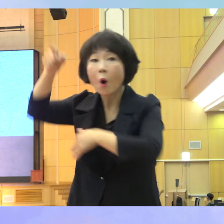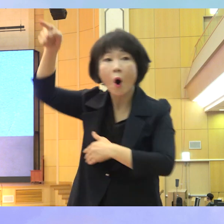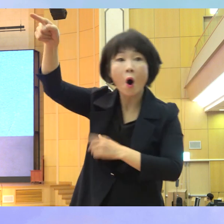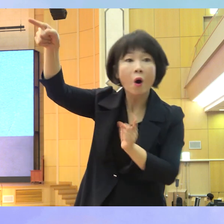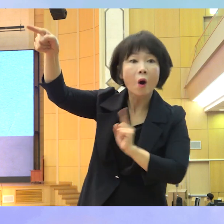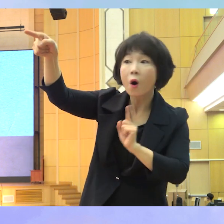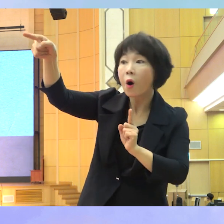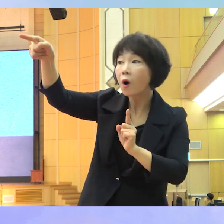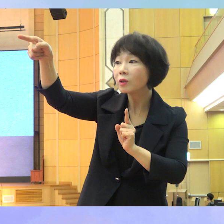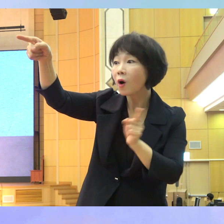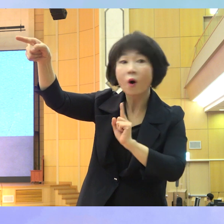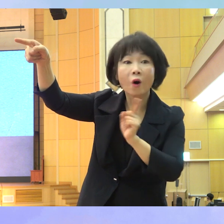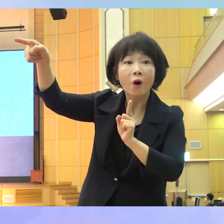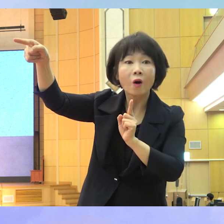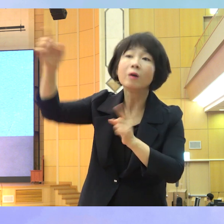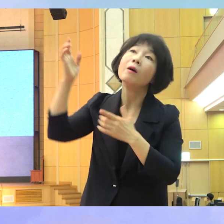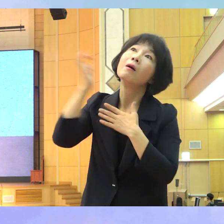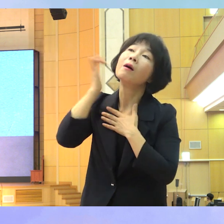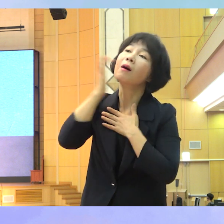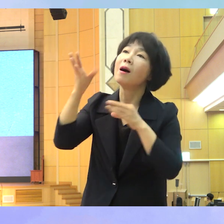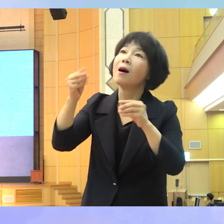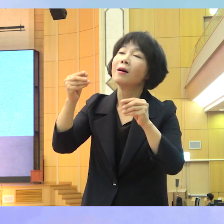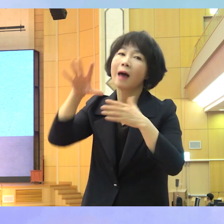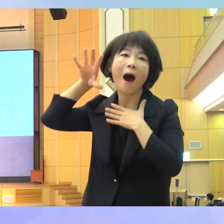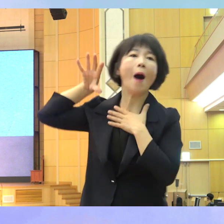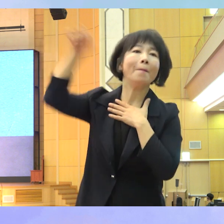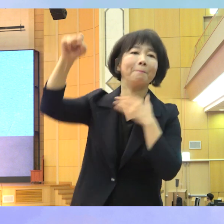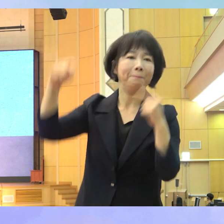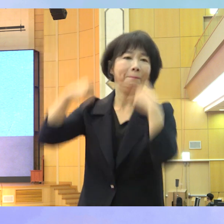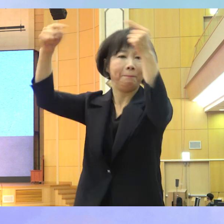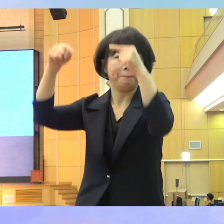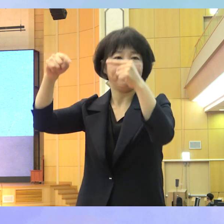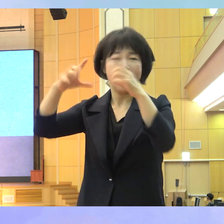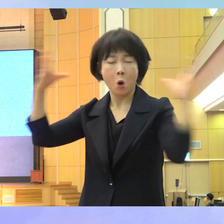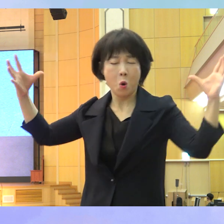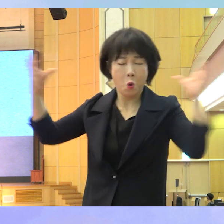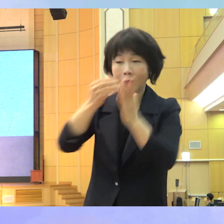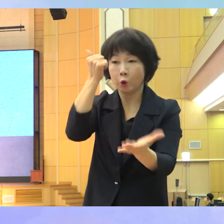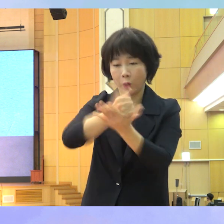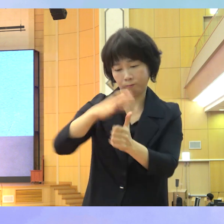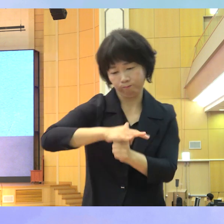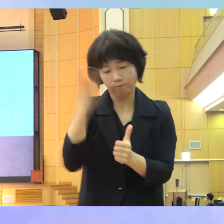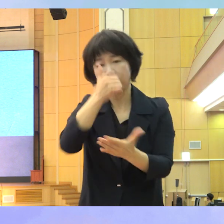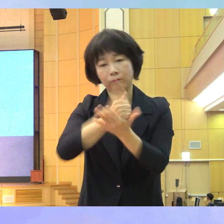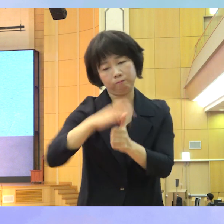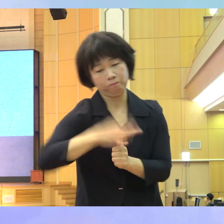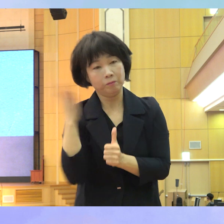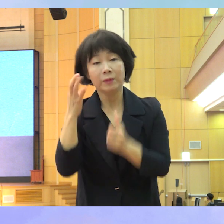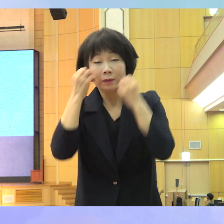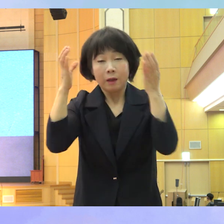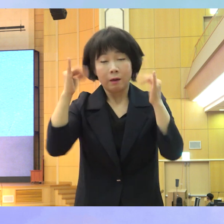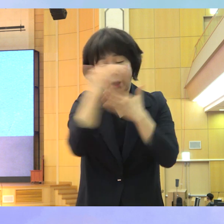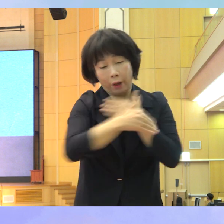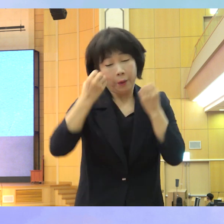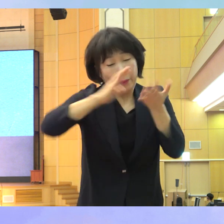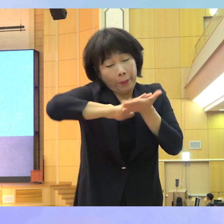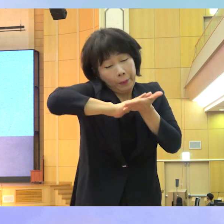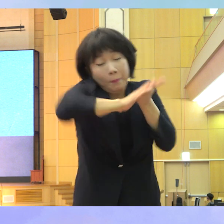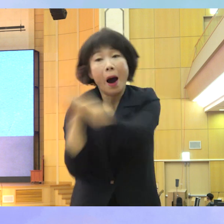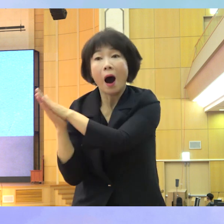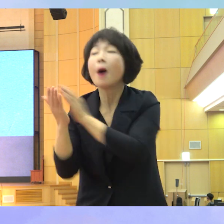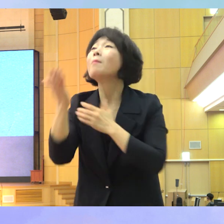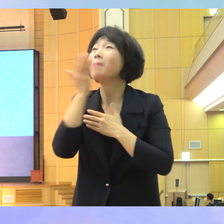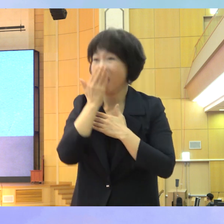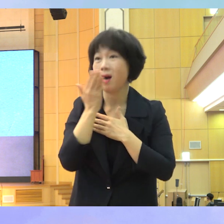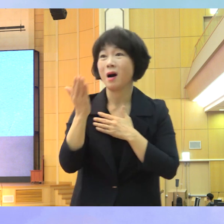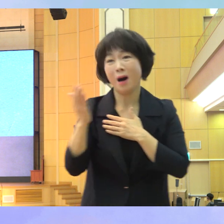가나안에 입성하듯이 영화, 마지막에 완전한 죄악에서 벗어난 새로운 몸으로 우리가